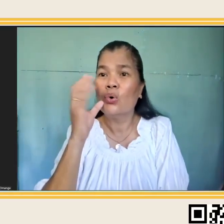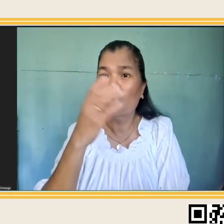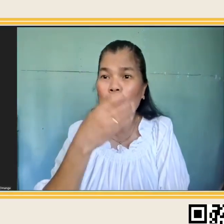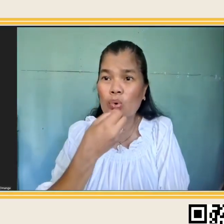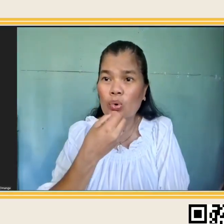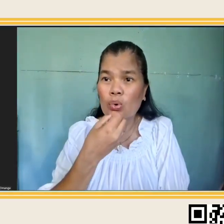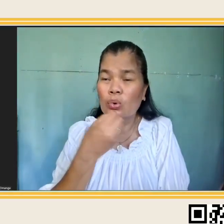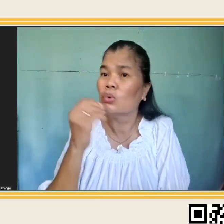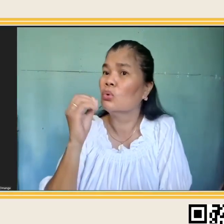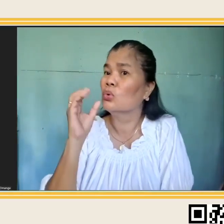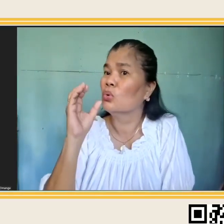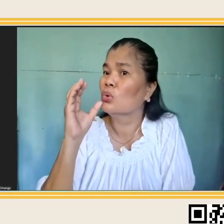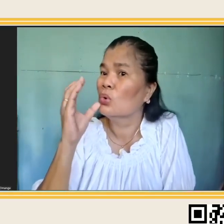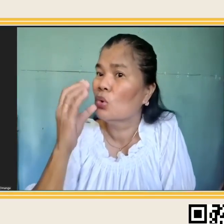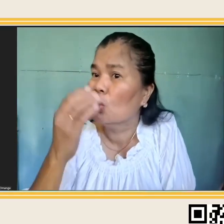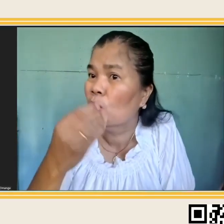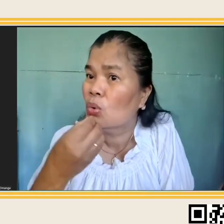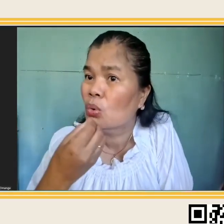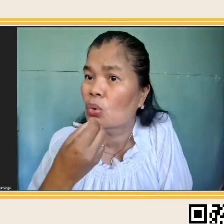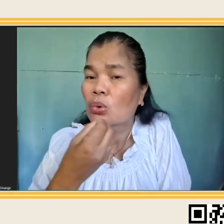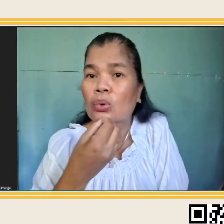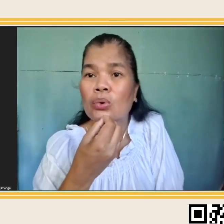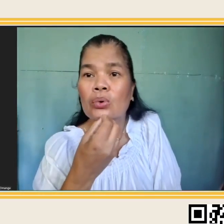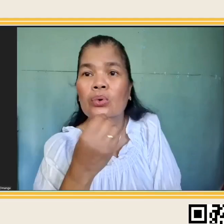again, who,